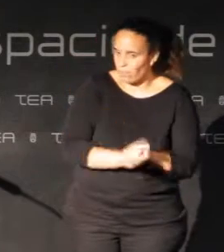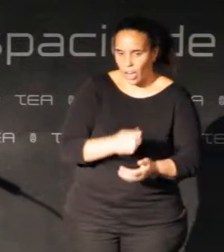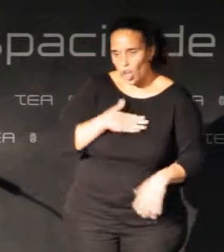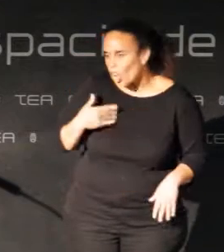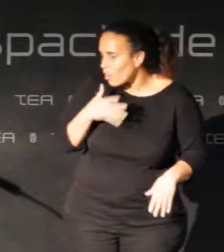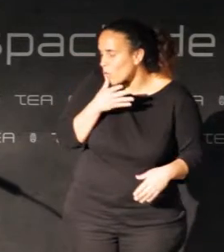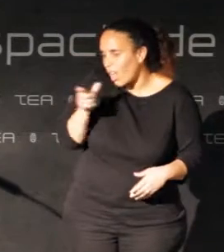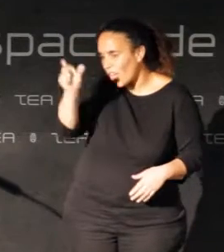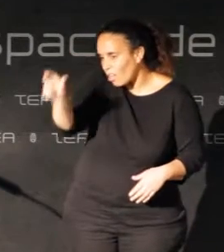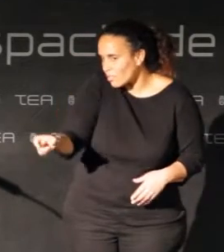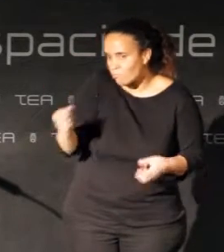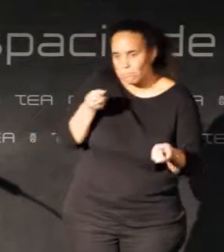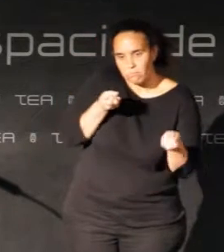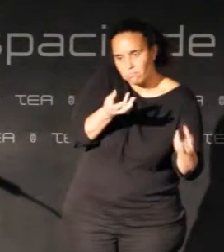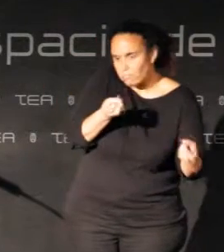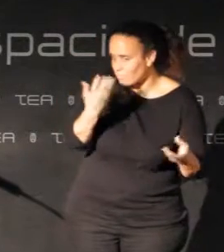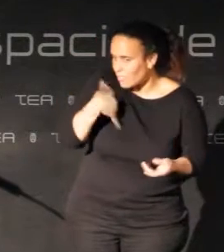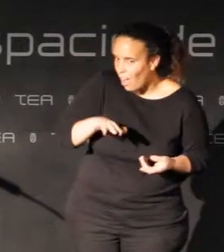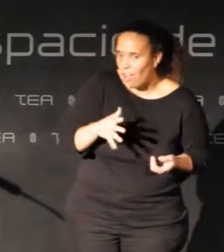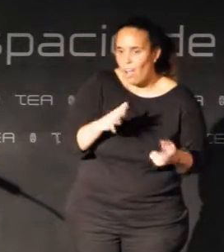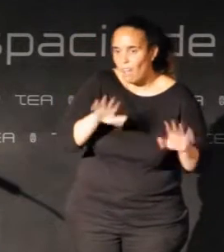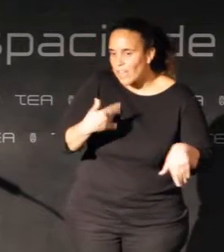que transmitió Manuel, pero en ahorro de tiempo,